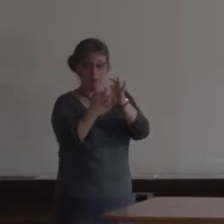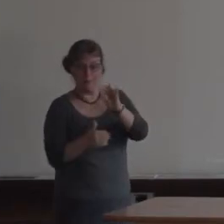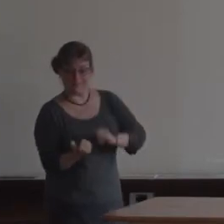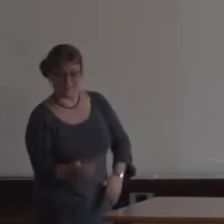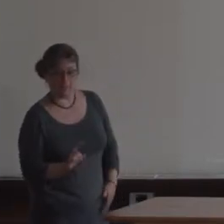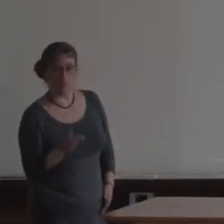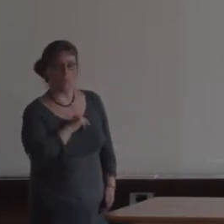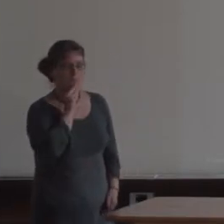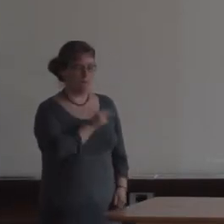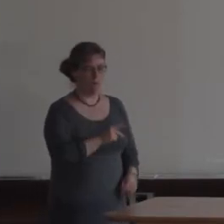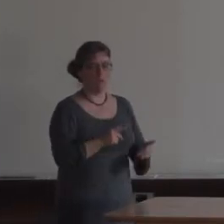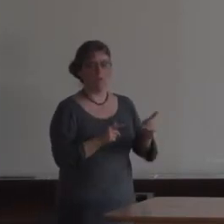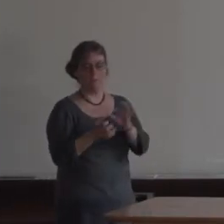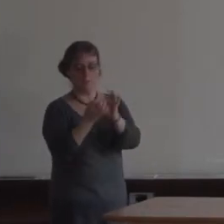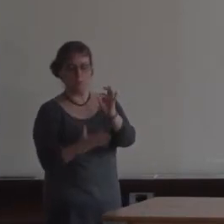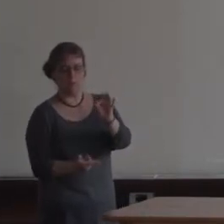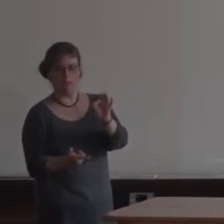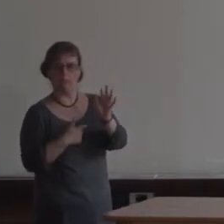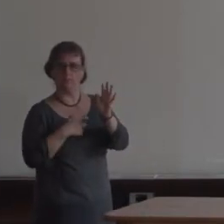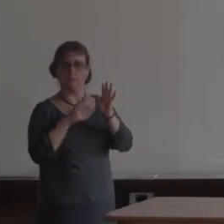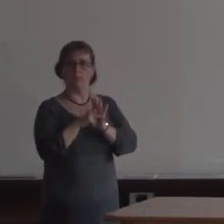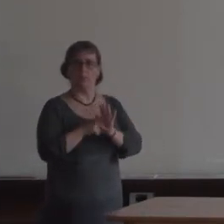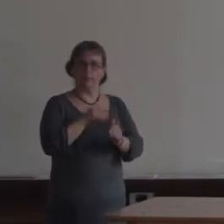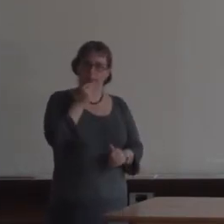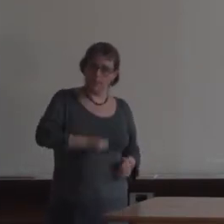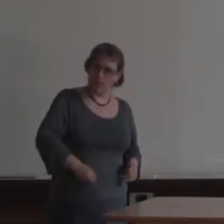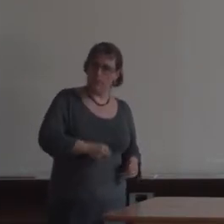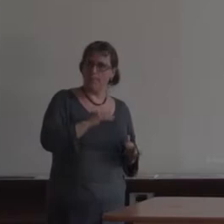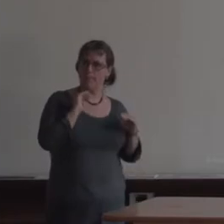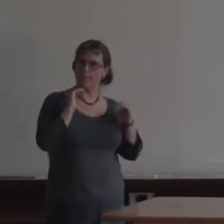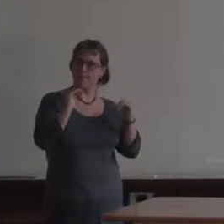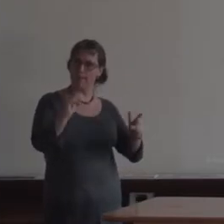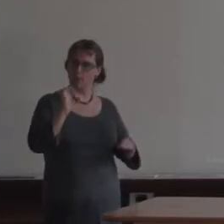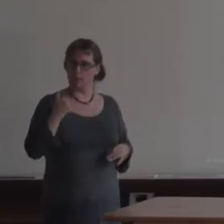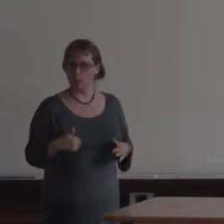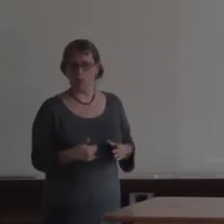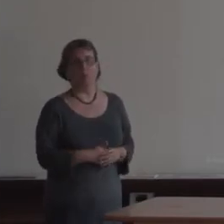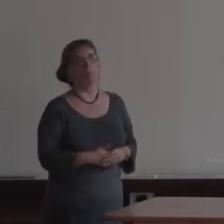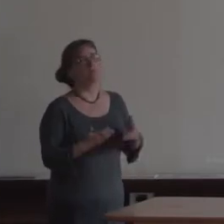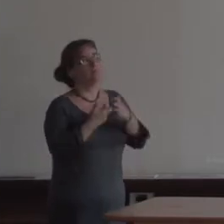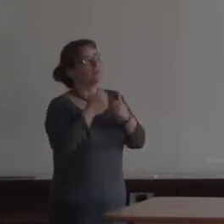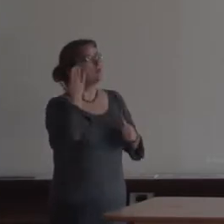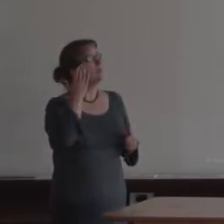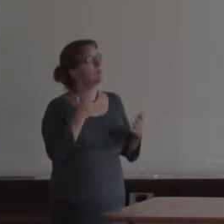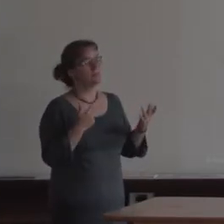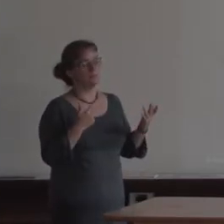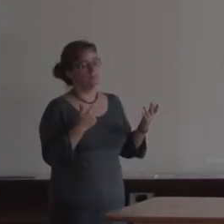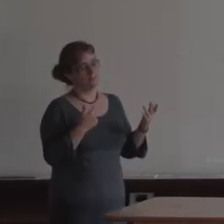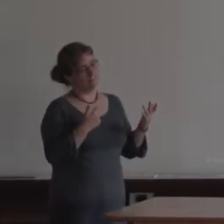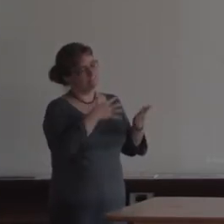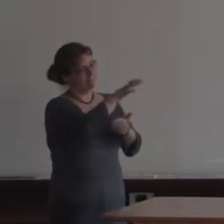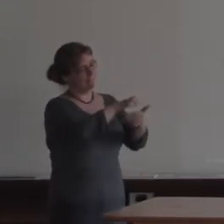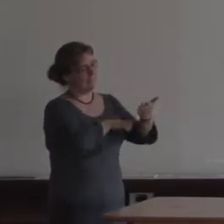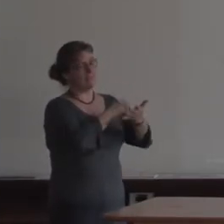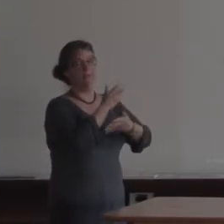des propriétés sur le résultat, des sortes d'invariants. Je vais m'attendre, par exemple, à ce que si je chiffre un texte, un message, ce soit différent de ce que